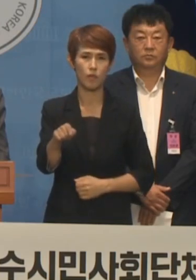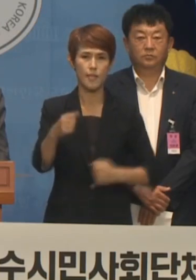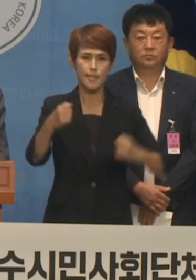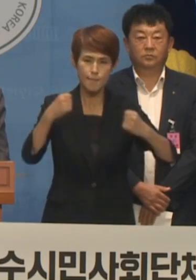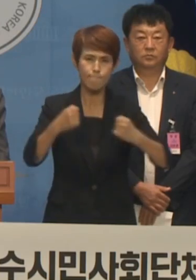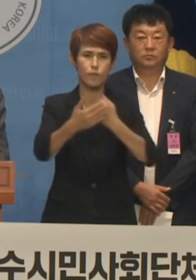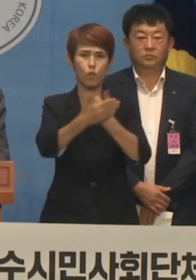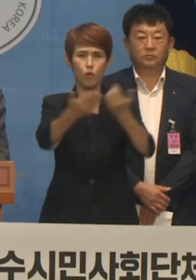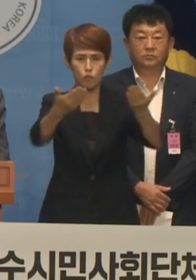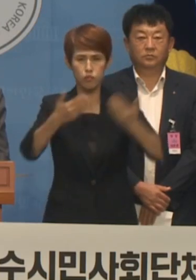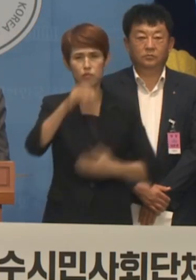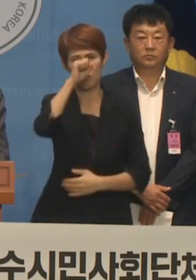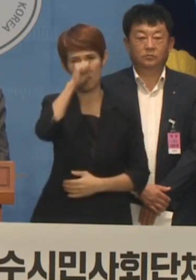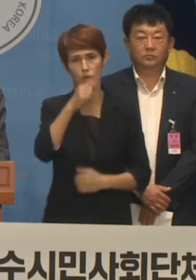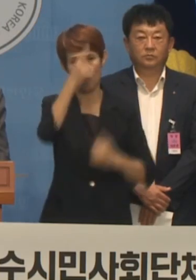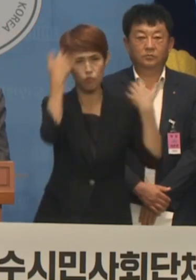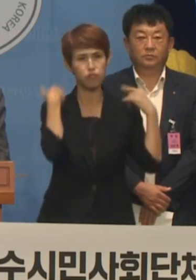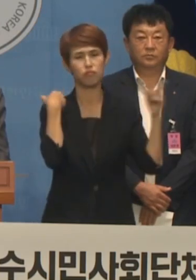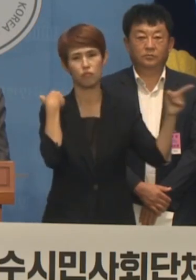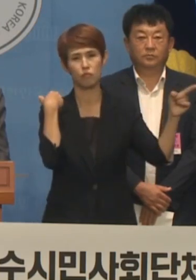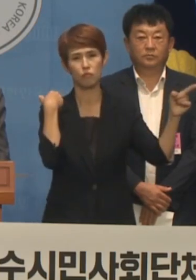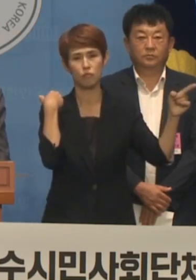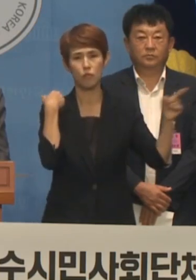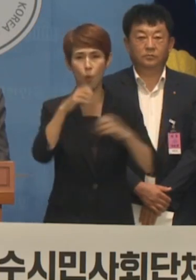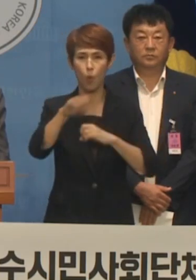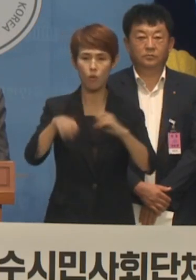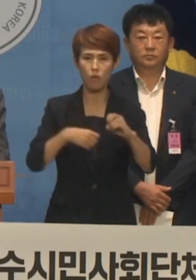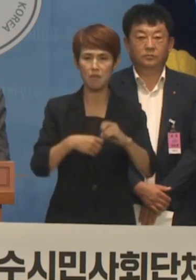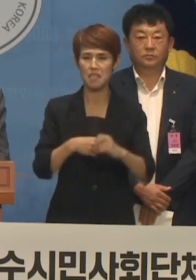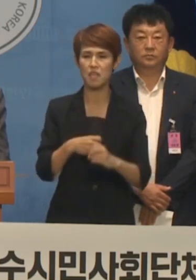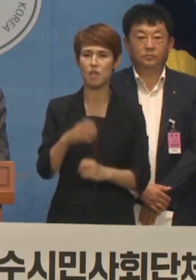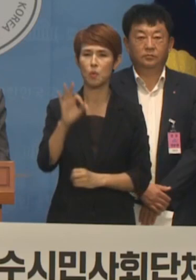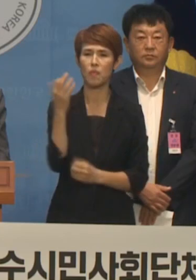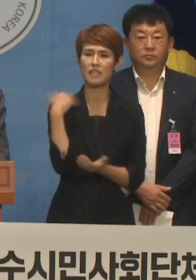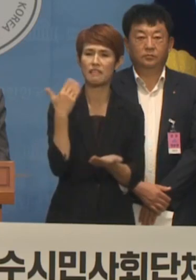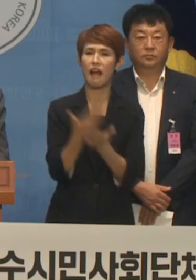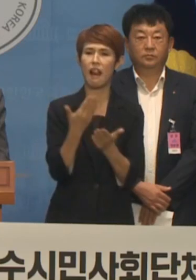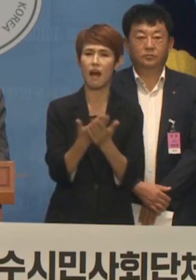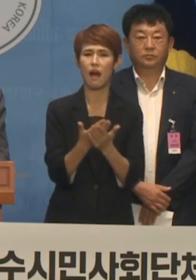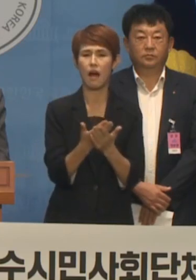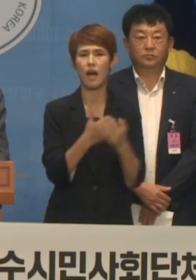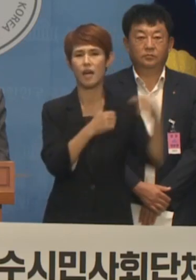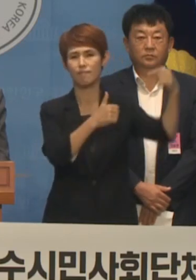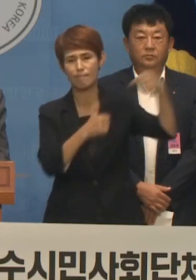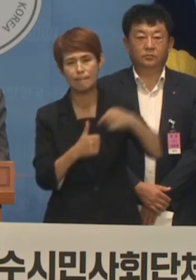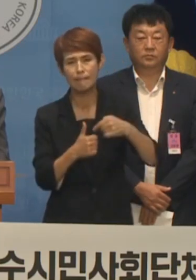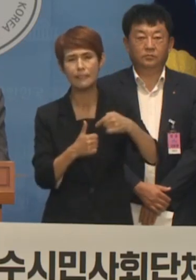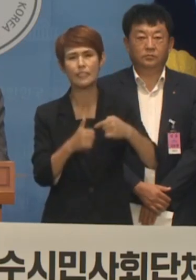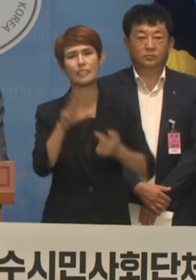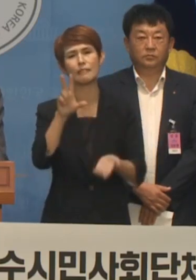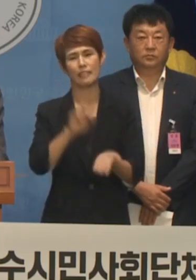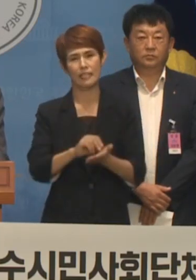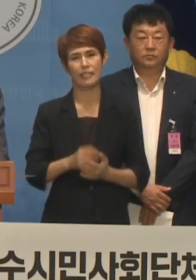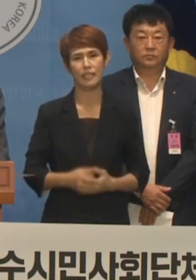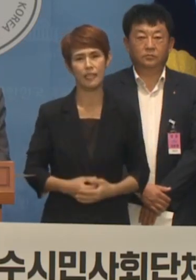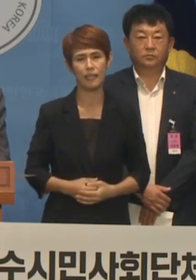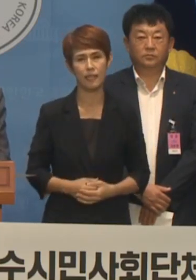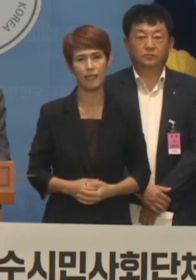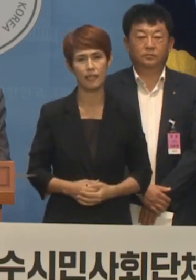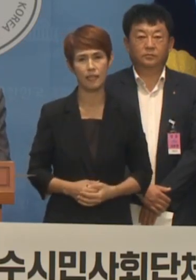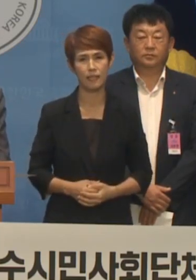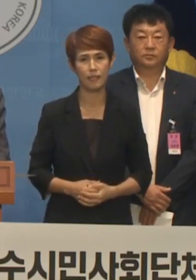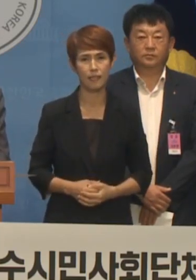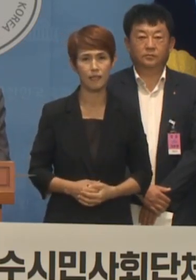응원과 지원을 다해야 될 정부가 외려 찬물을 끼얹고 발목을 잡는 것과 다름없기 때문입니다.